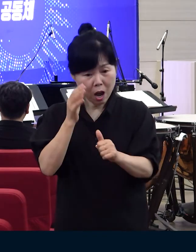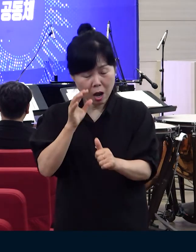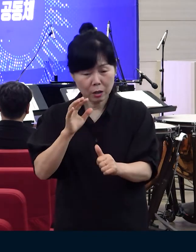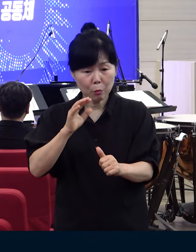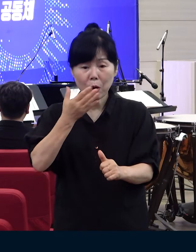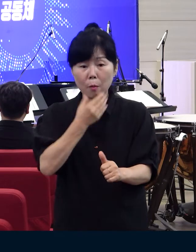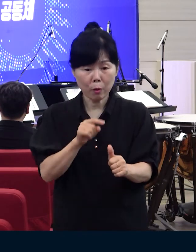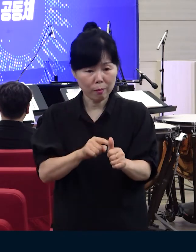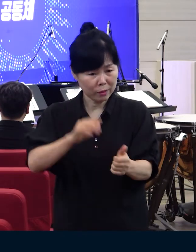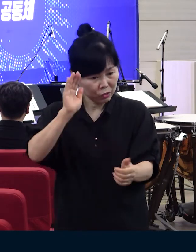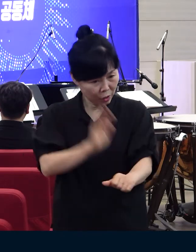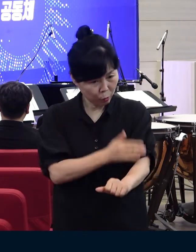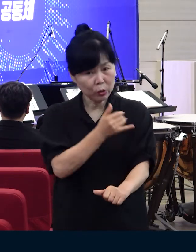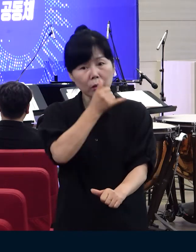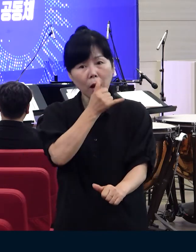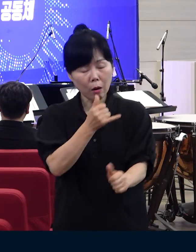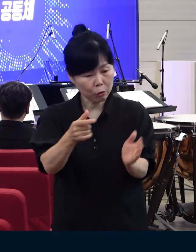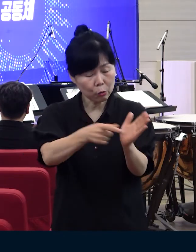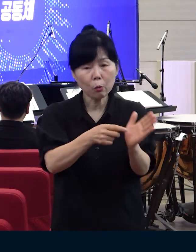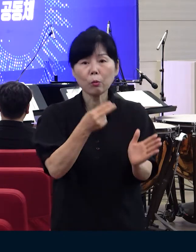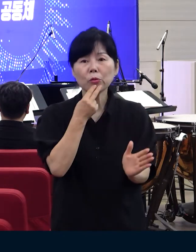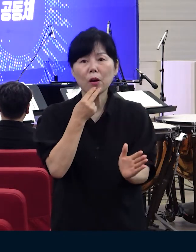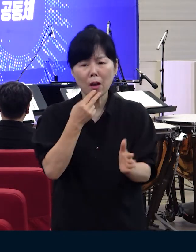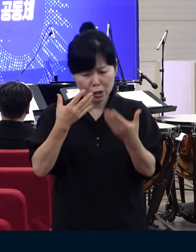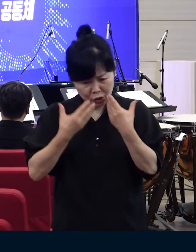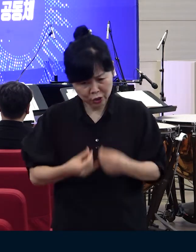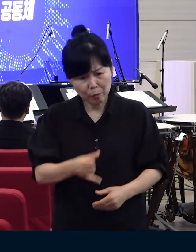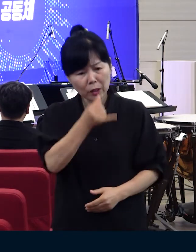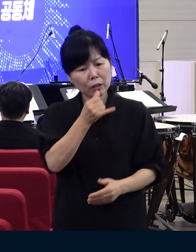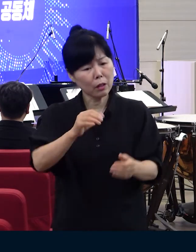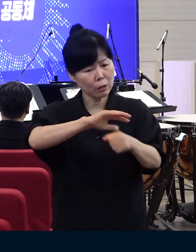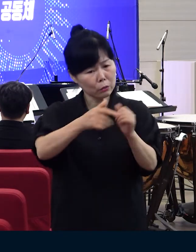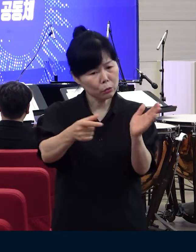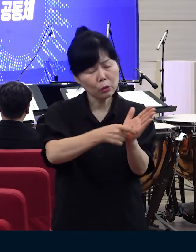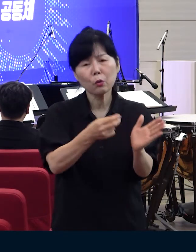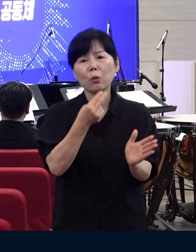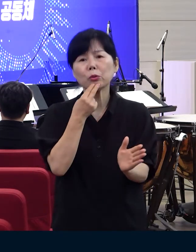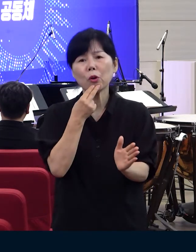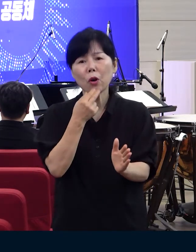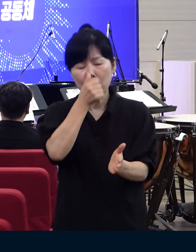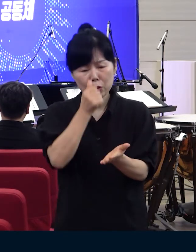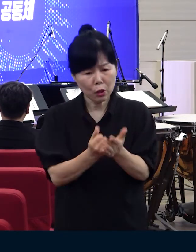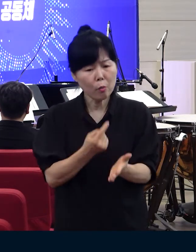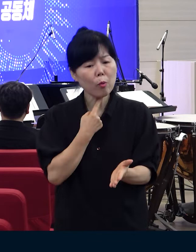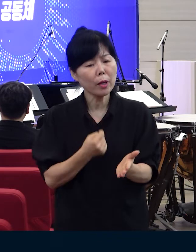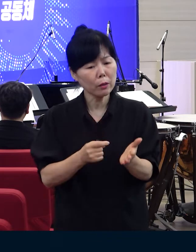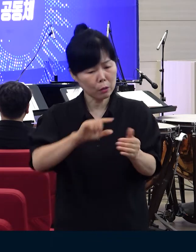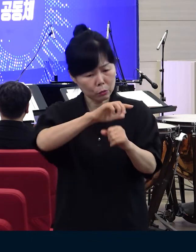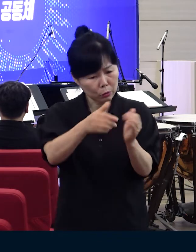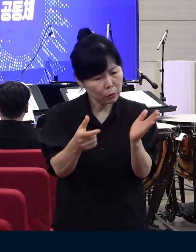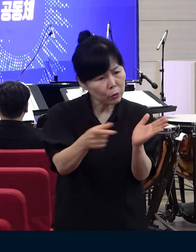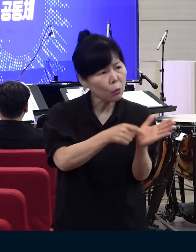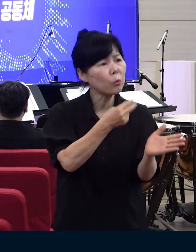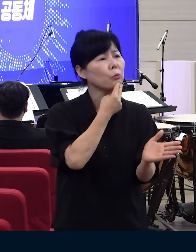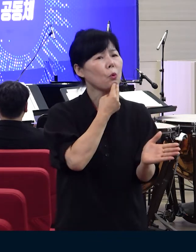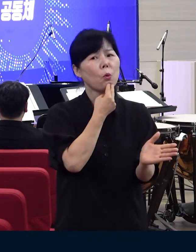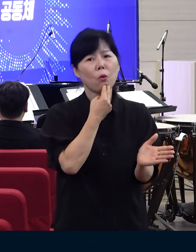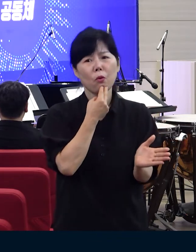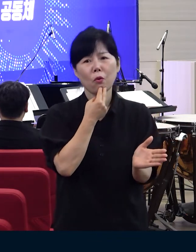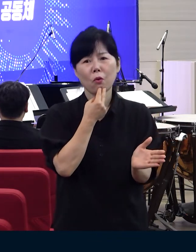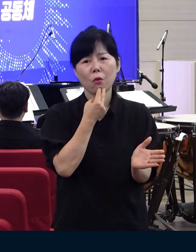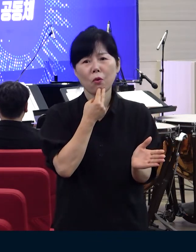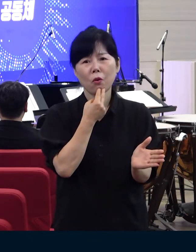신앙이 정말 실망스럽다, 그가 범죄했다, 뭐 이런 이야기를 전혀 말하고 있지 않아요.